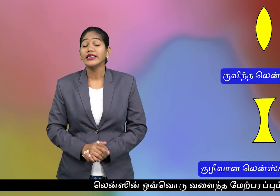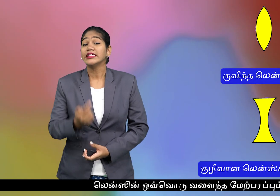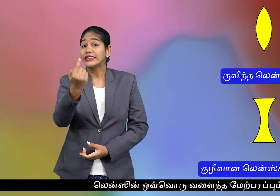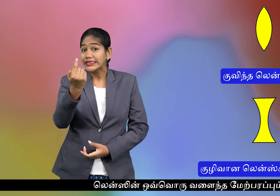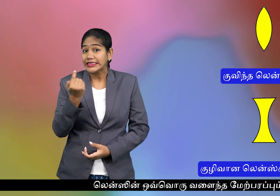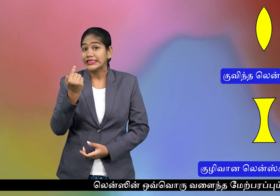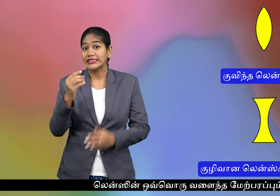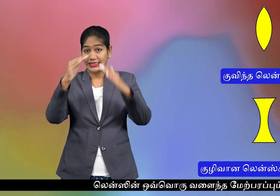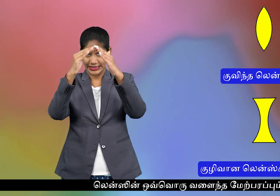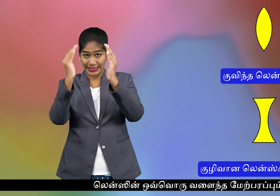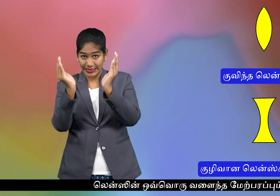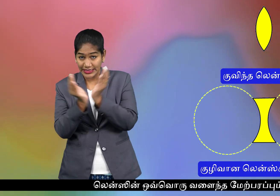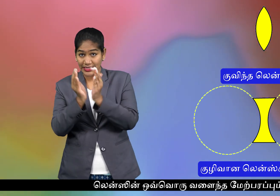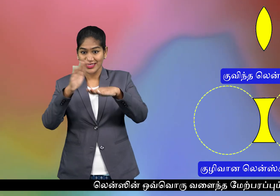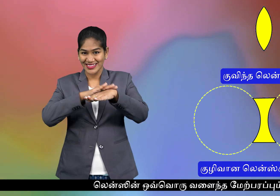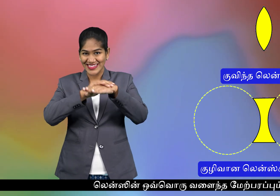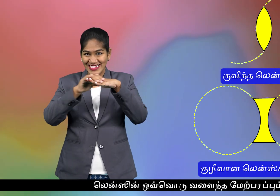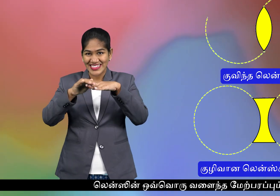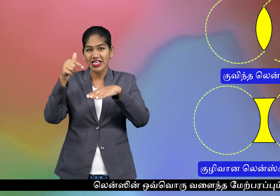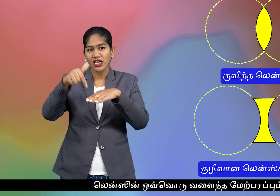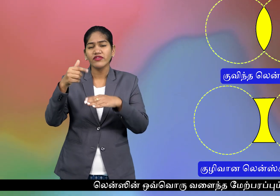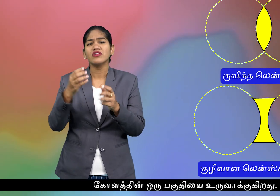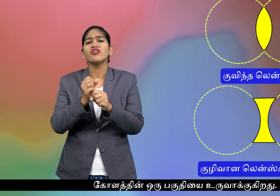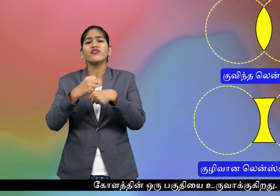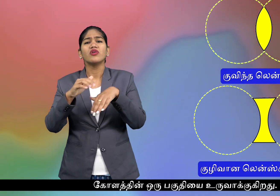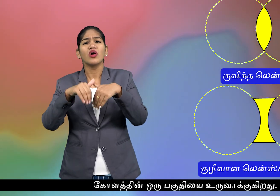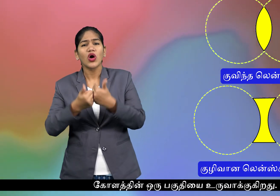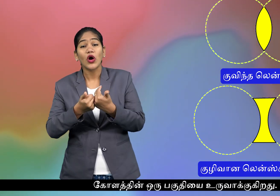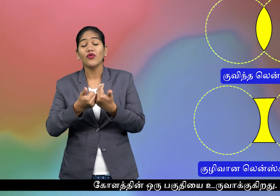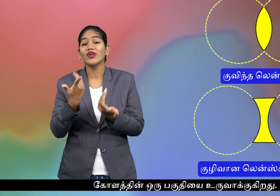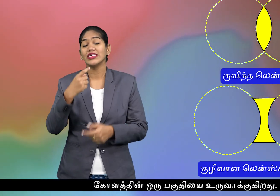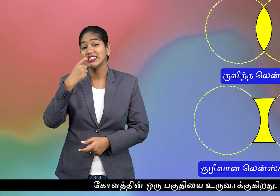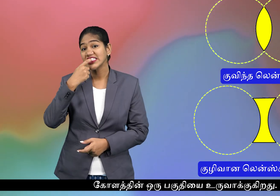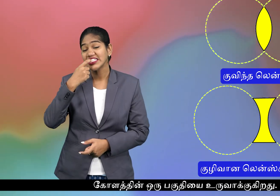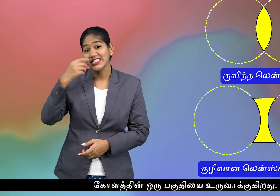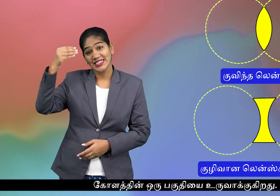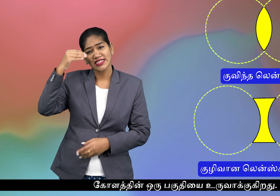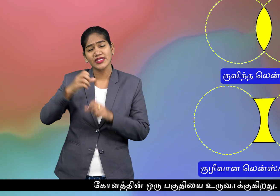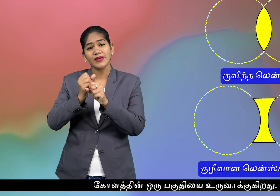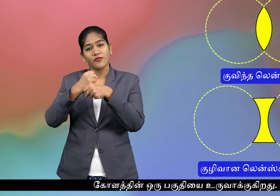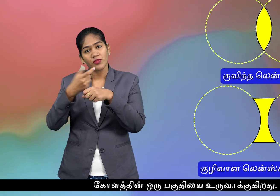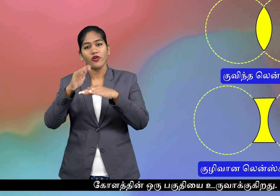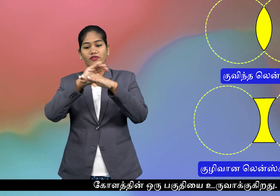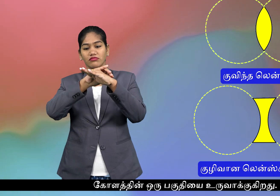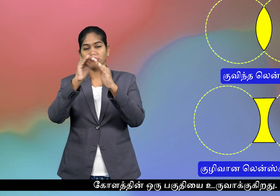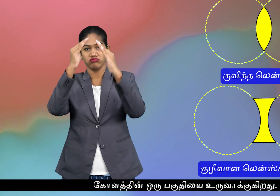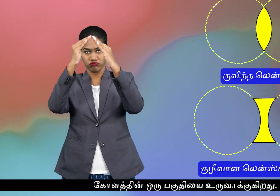வில்லையின் ஒவ்வொரு வளைந்த மேற்பரப்பும் ஒரு கோளத்தின் ஒவ்வொரு பகுதியை உருவாக்குகிறது.